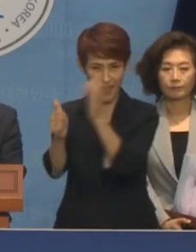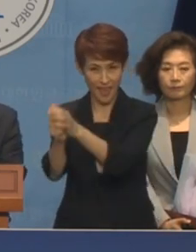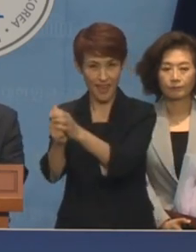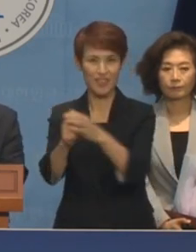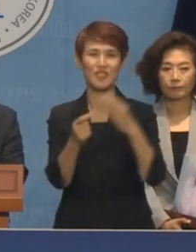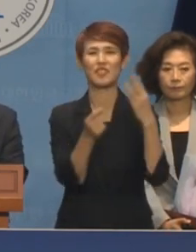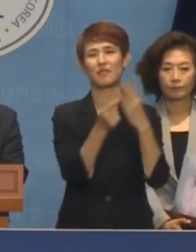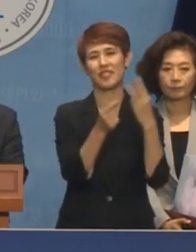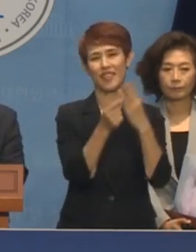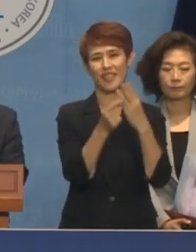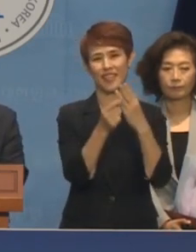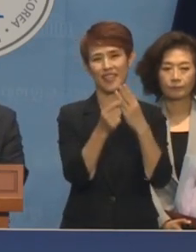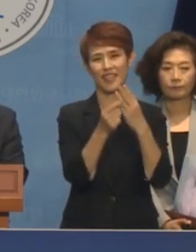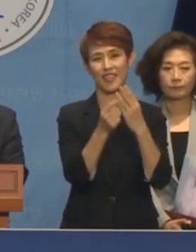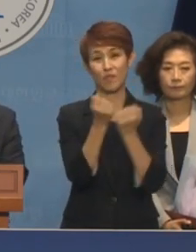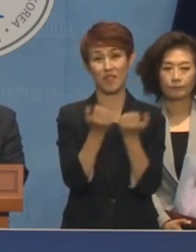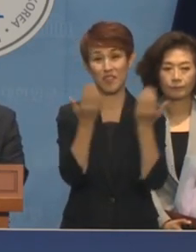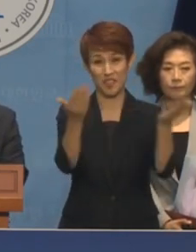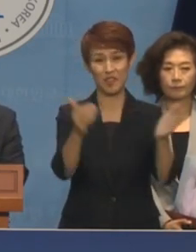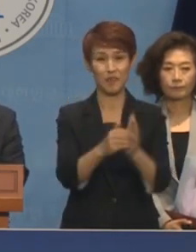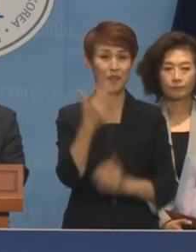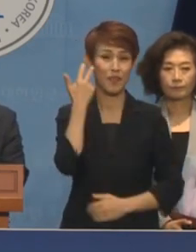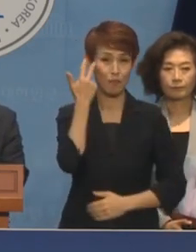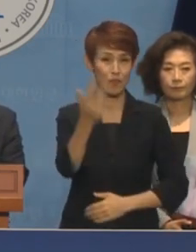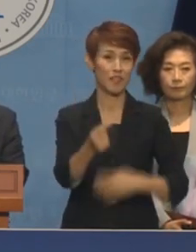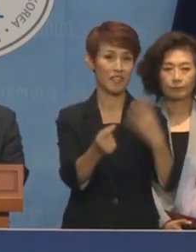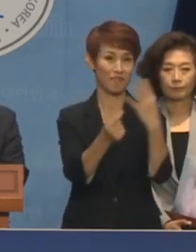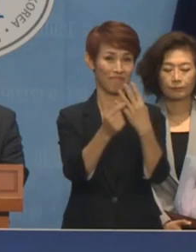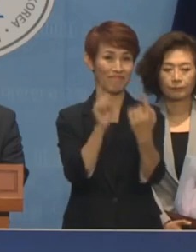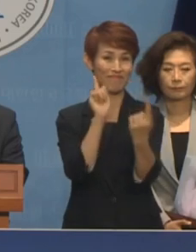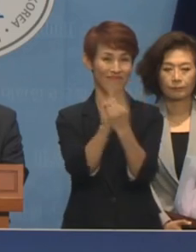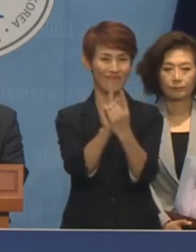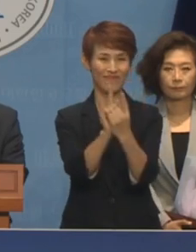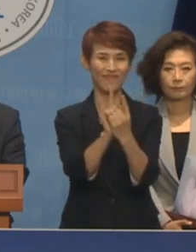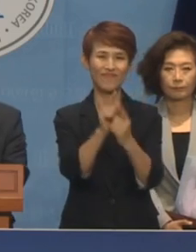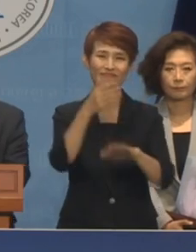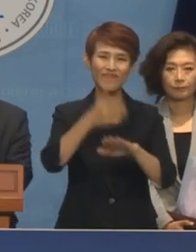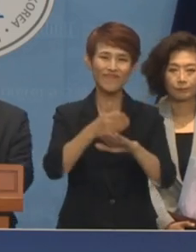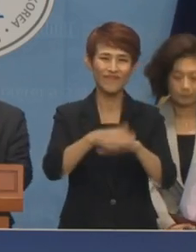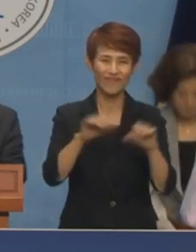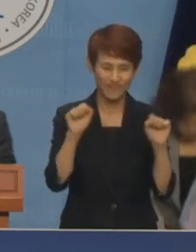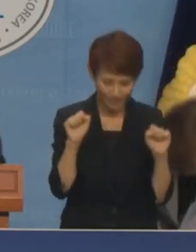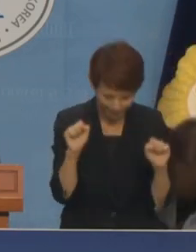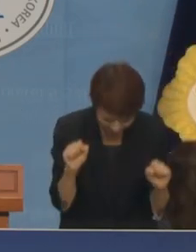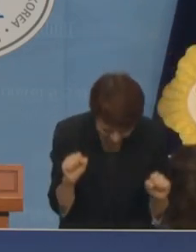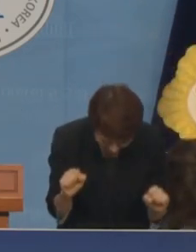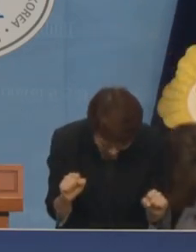번째 에피소드를 마치겠습니다. 다음 주에 네 번째로 찾아뵙겠습니다. 고맙습니다.